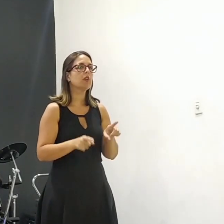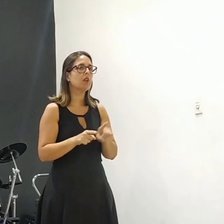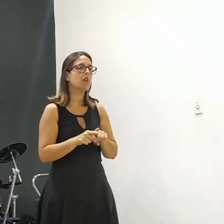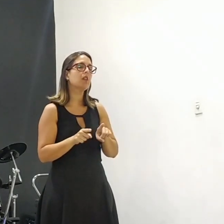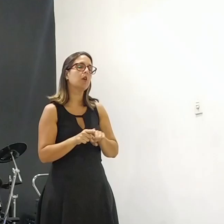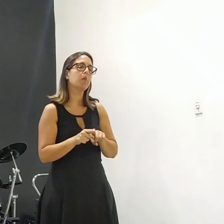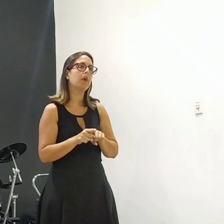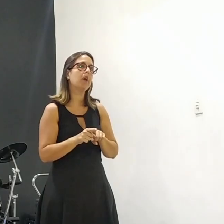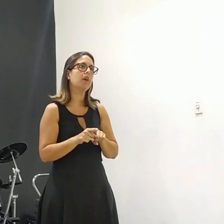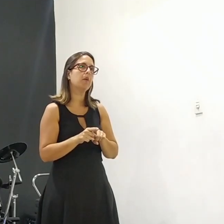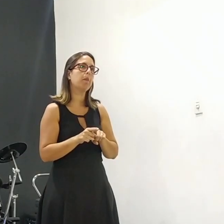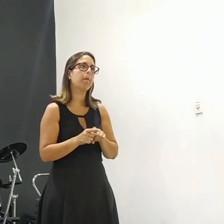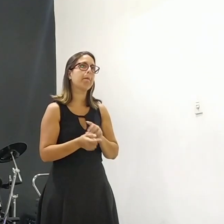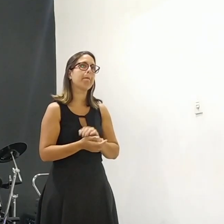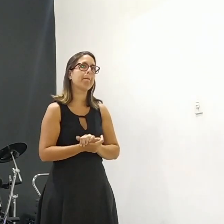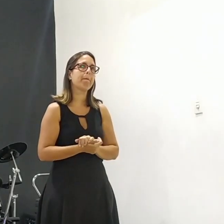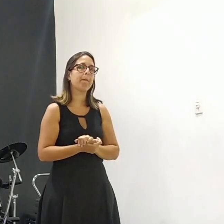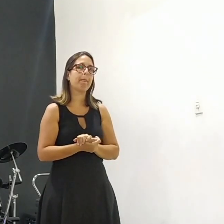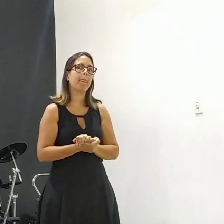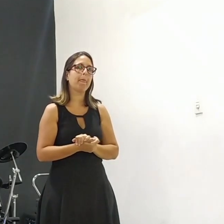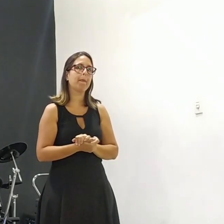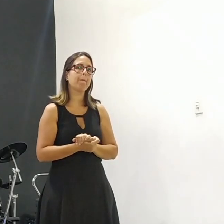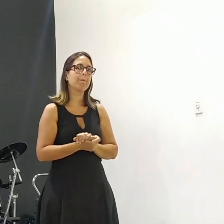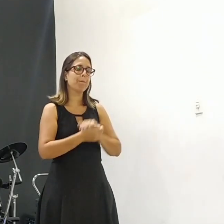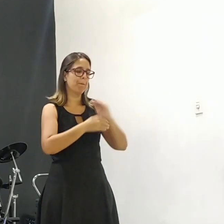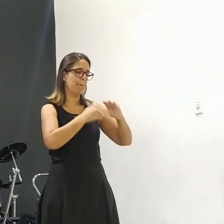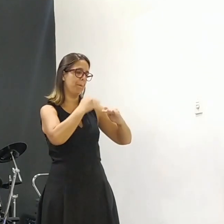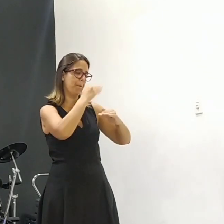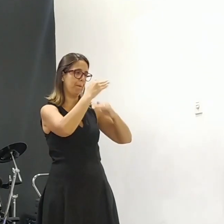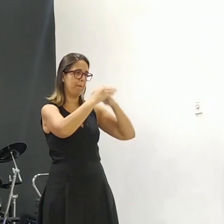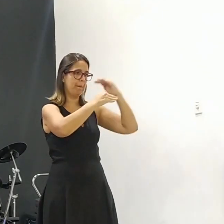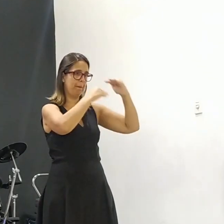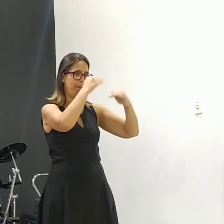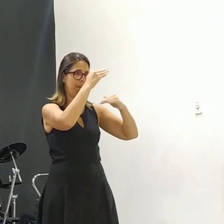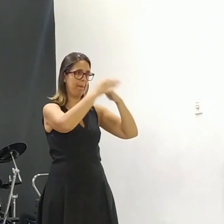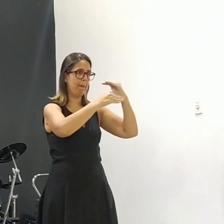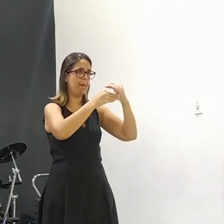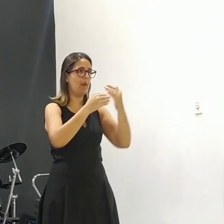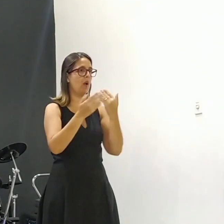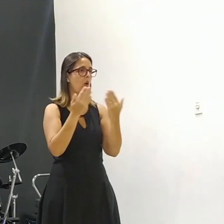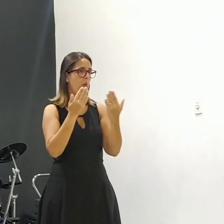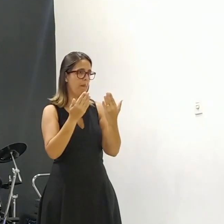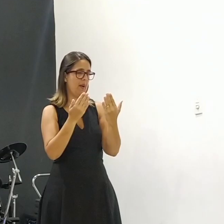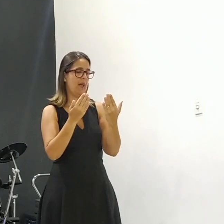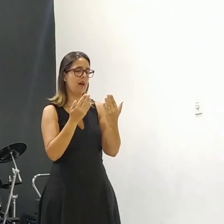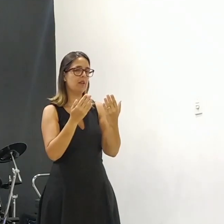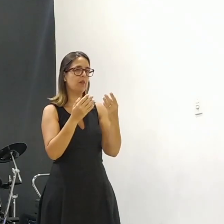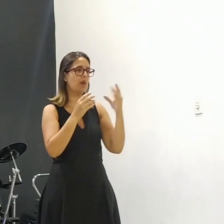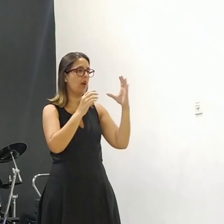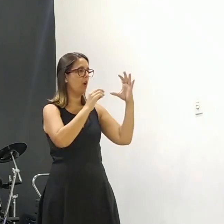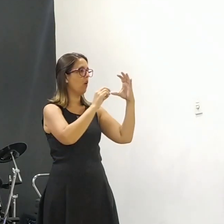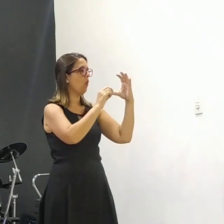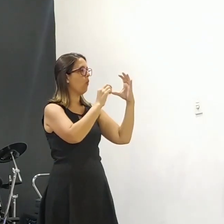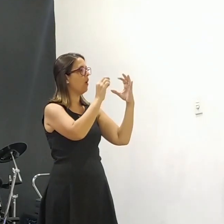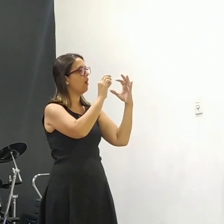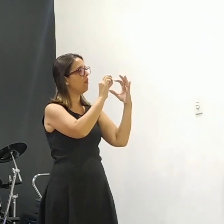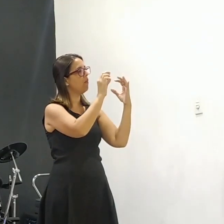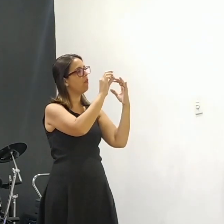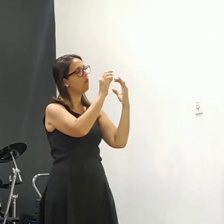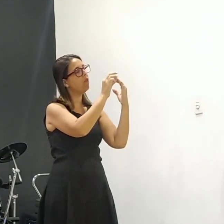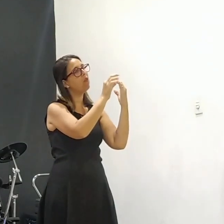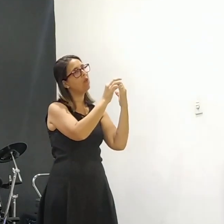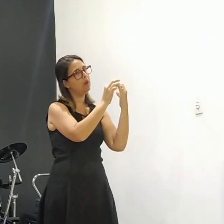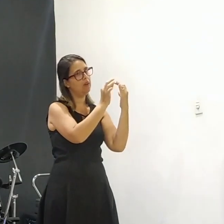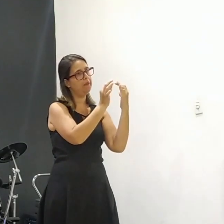vai dar folha, e aqui no texto que nós lemos diz que essa folha é para cura, né? E você vai ser usado